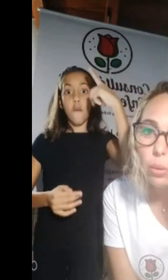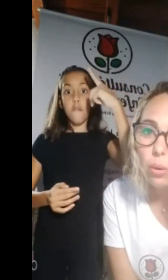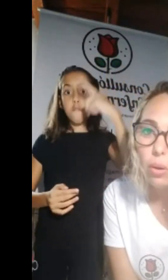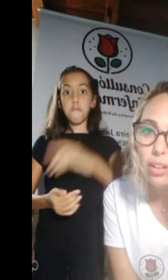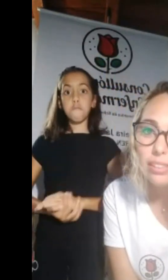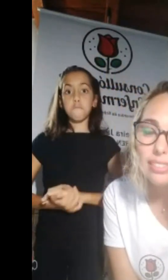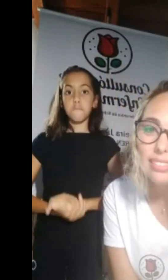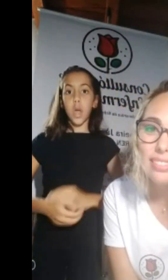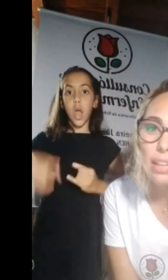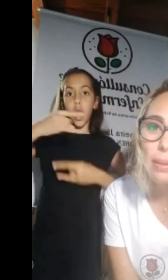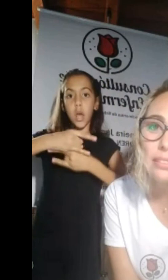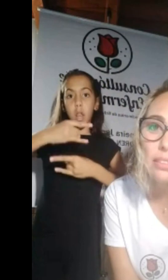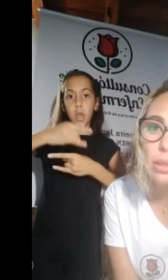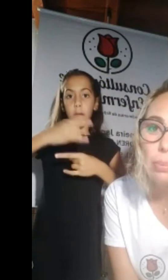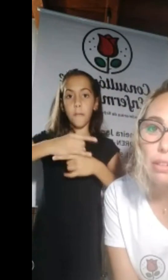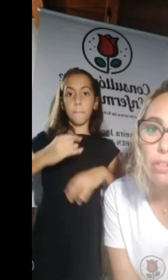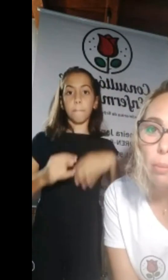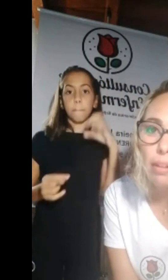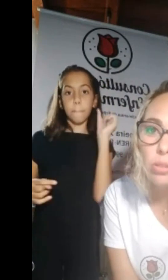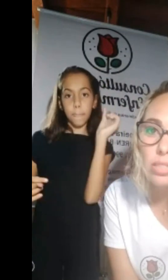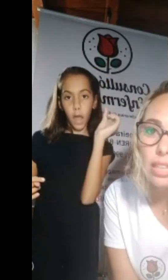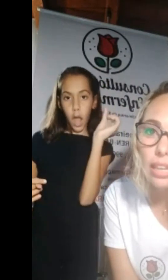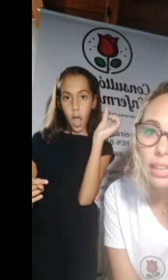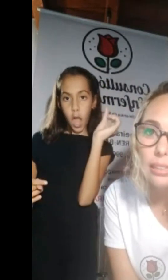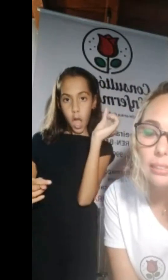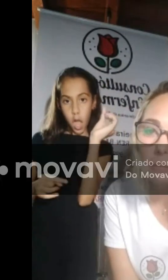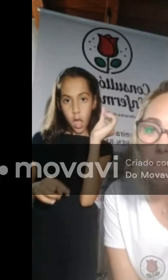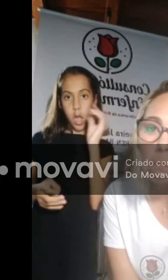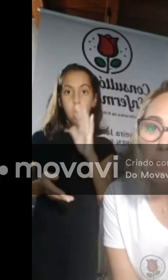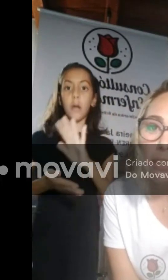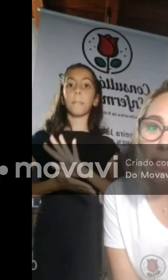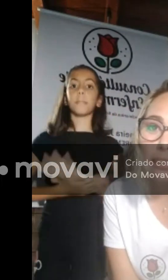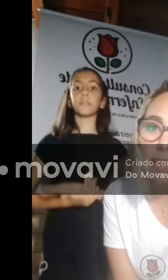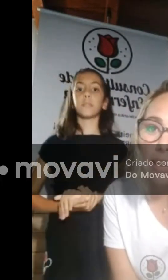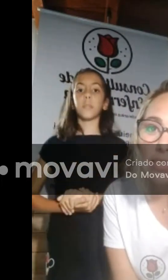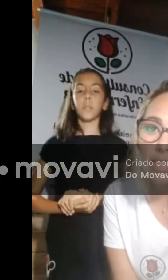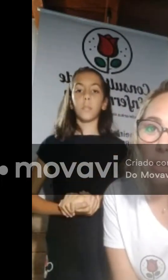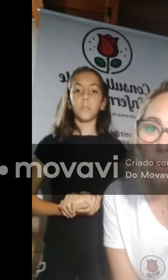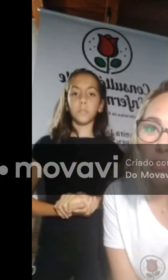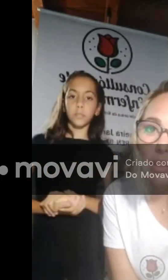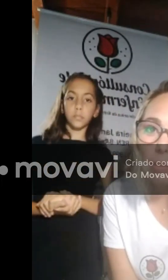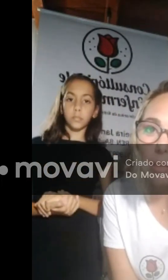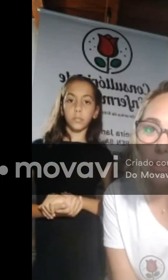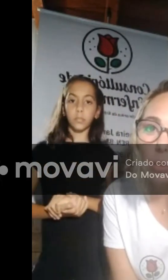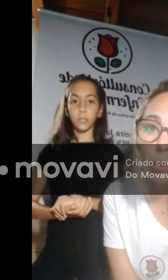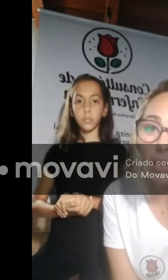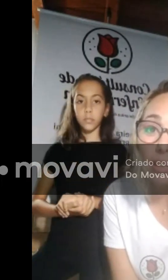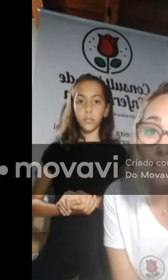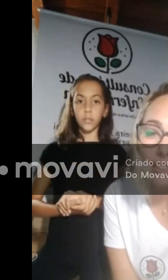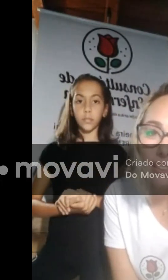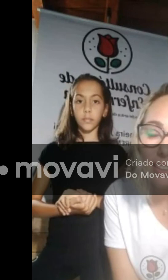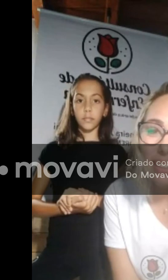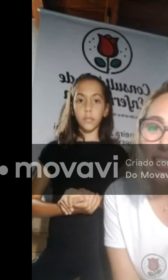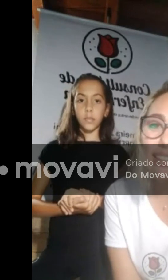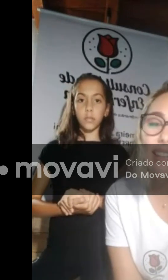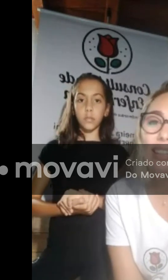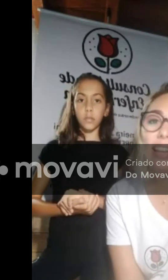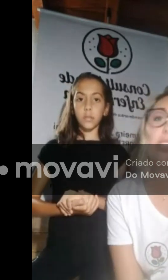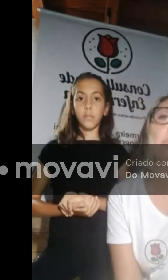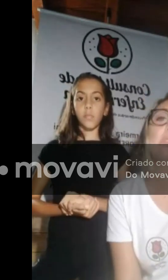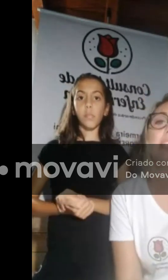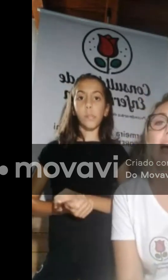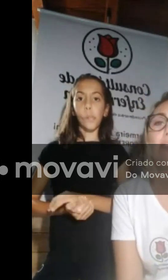18 horas, né? Passando aqui para informar vocês. Né? Essa live será com a enfermeira Tuane, né?